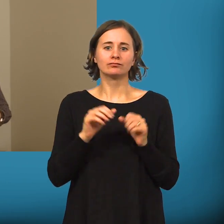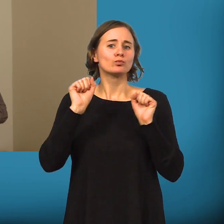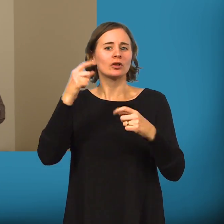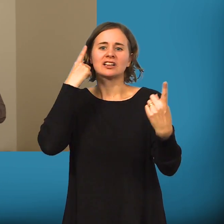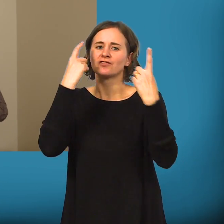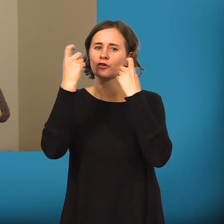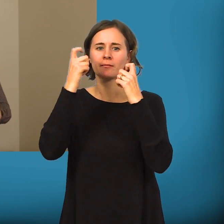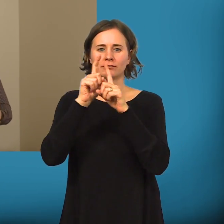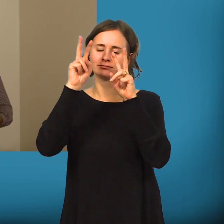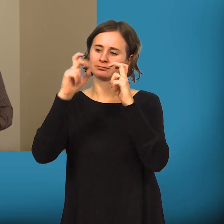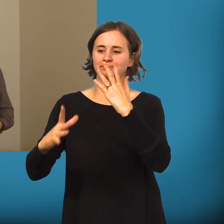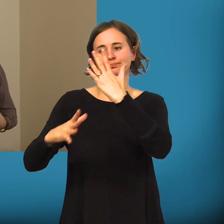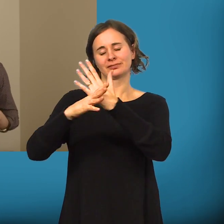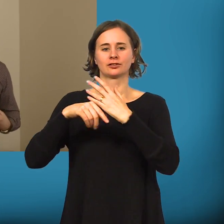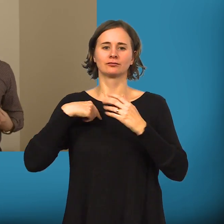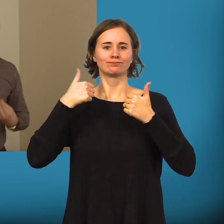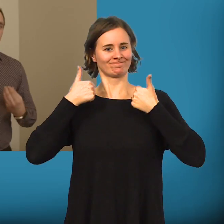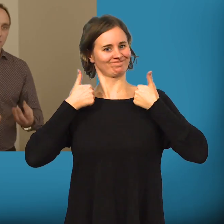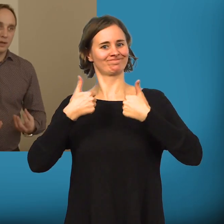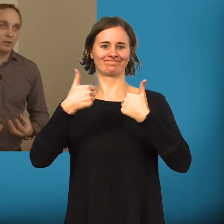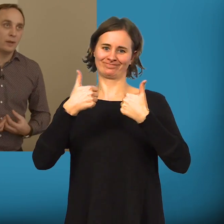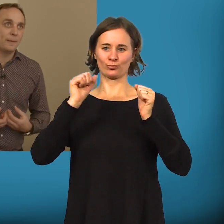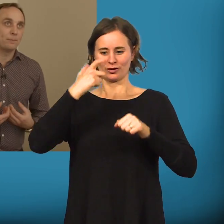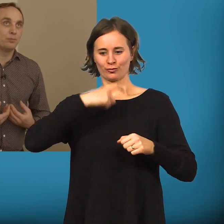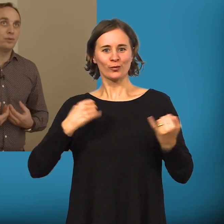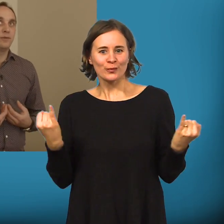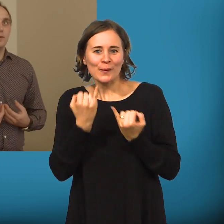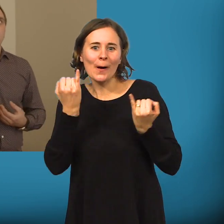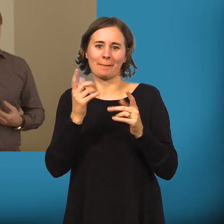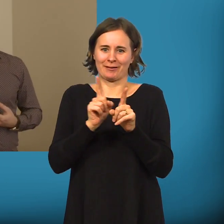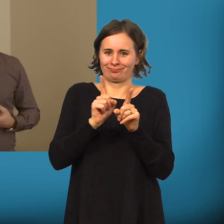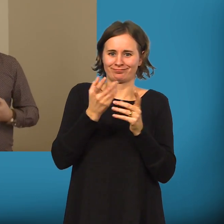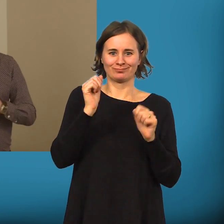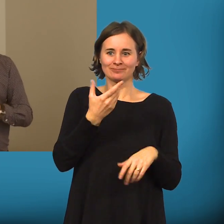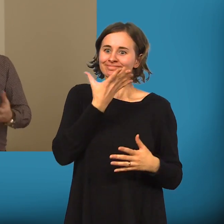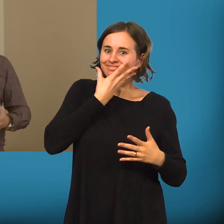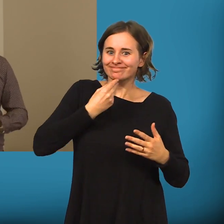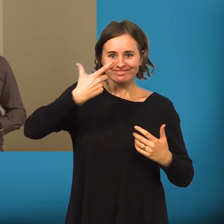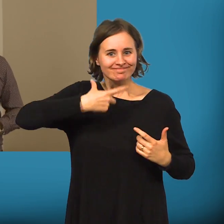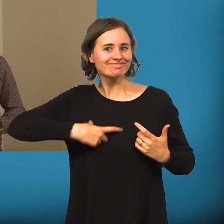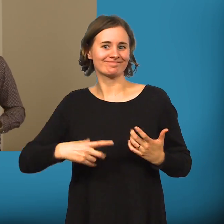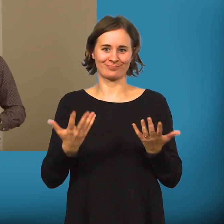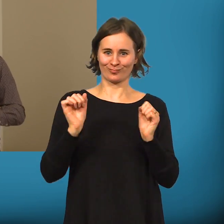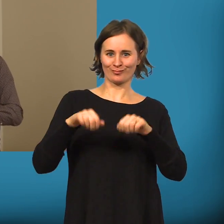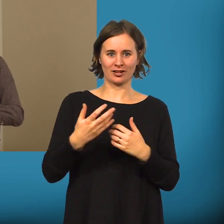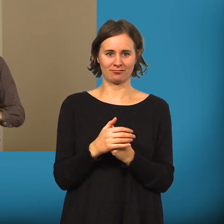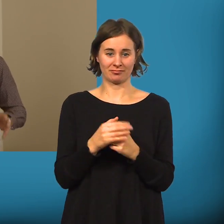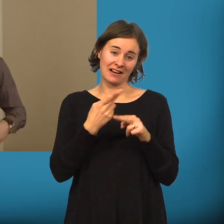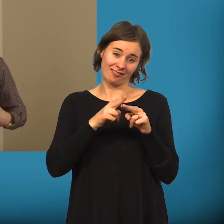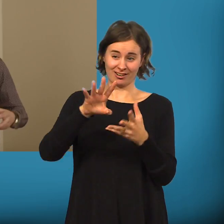man būti sėkmingam, būti įdomiam, būti patraukliam.